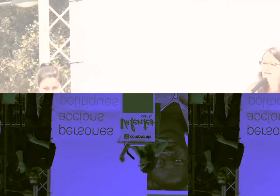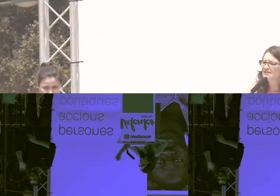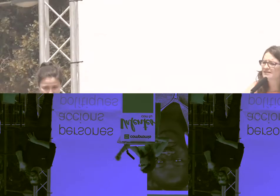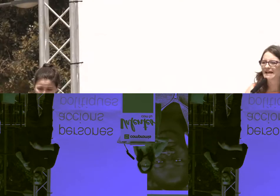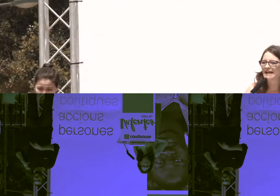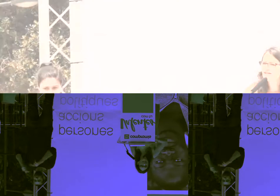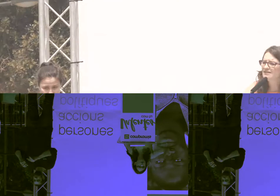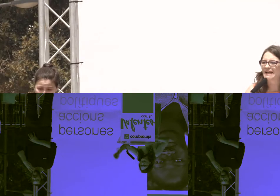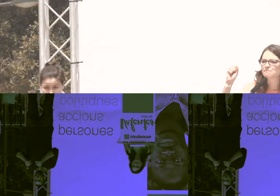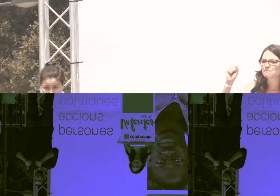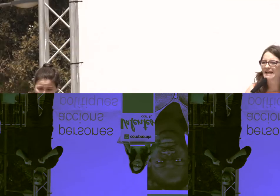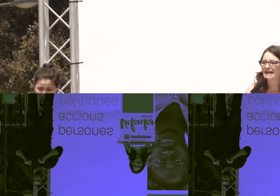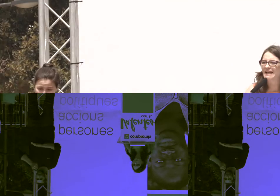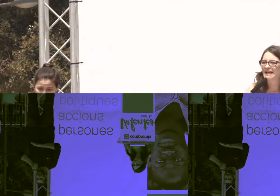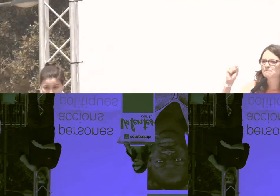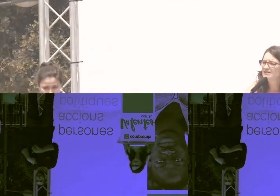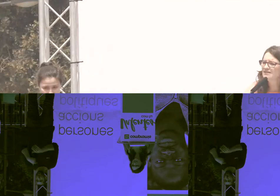a posar i